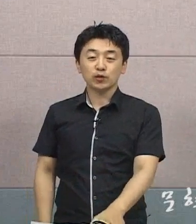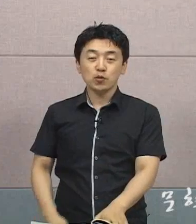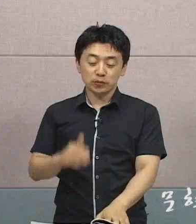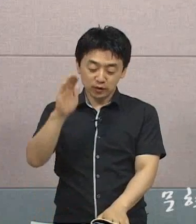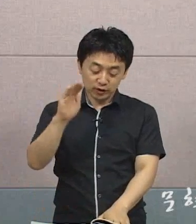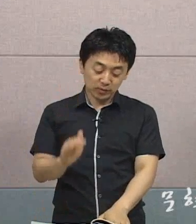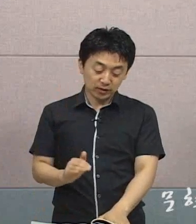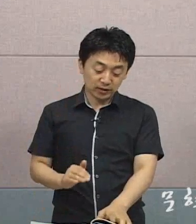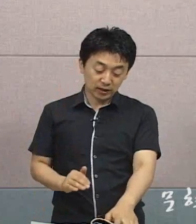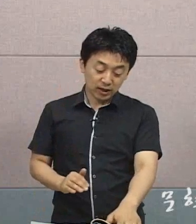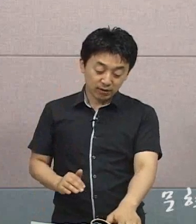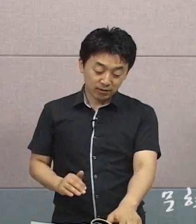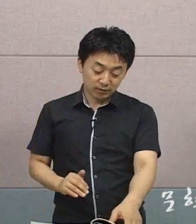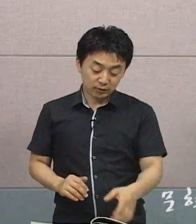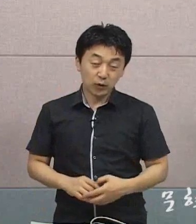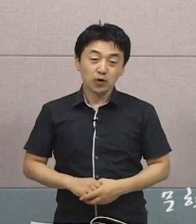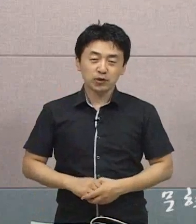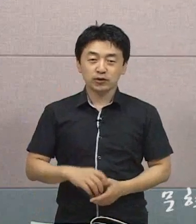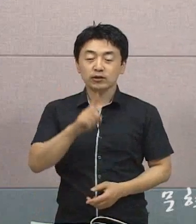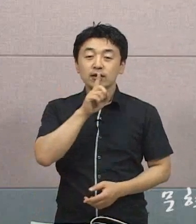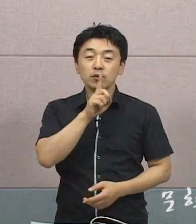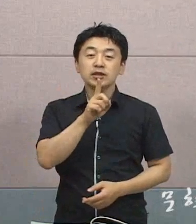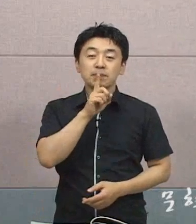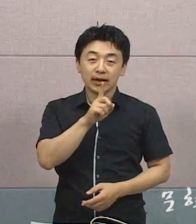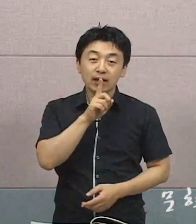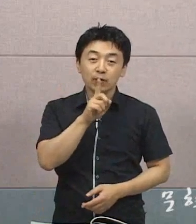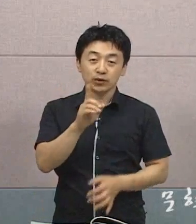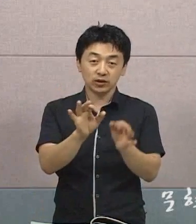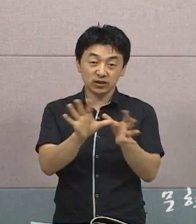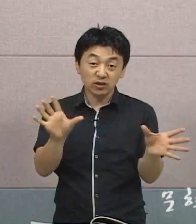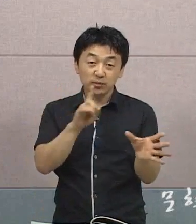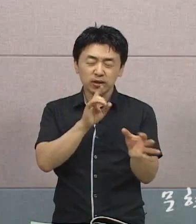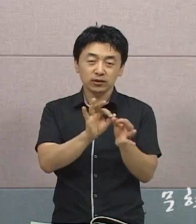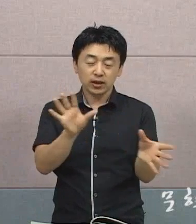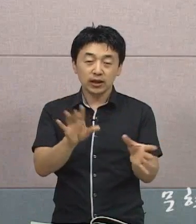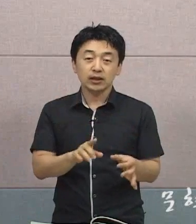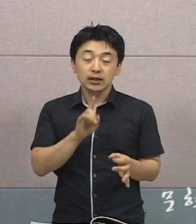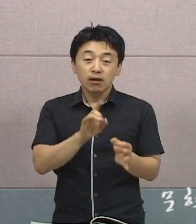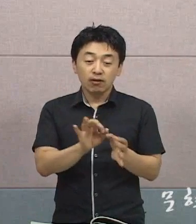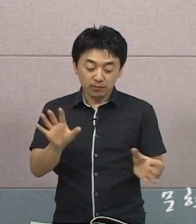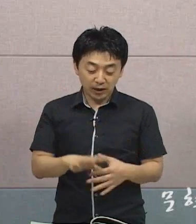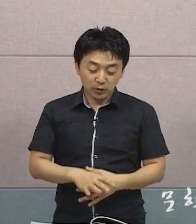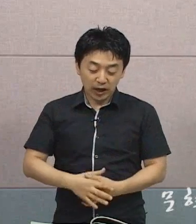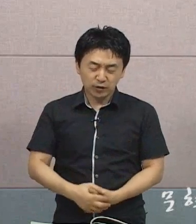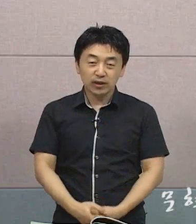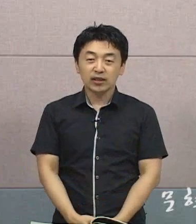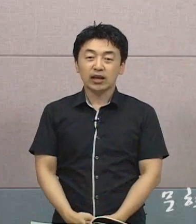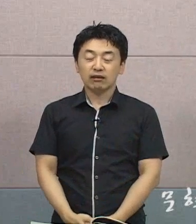조금 떨어지지만 그냥 외워만 두세요. 네. 혹시 말을 하고서 이걸 썼다면 말도 안 된다.